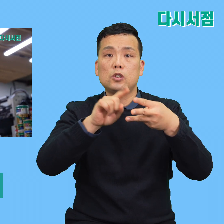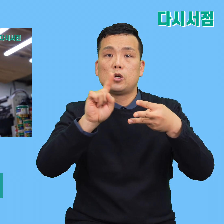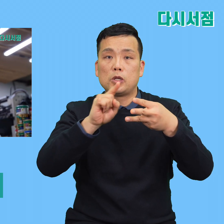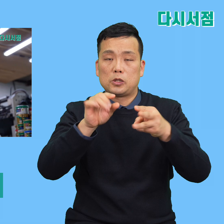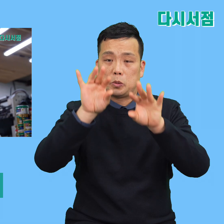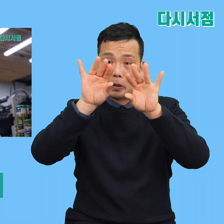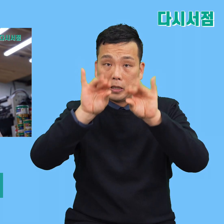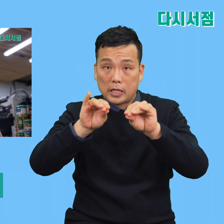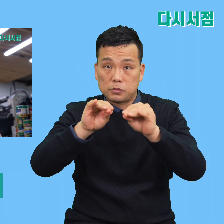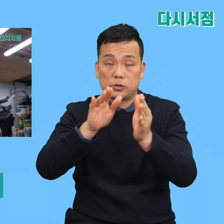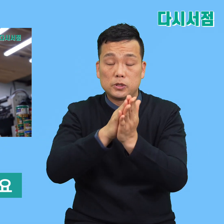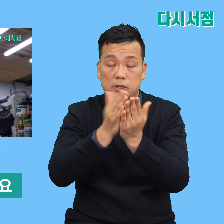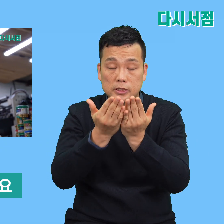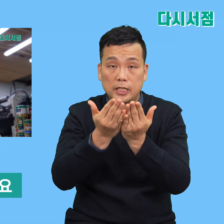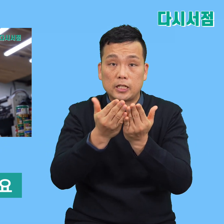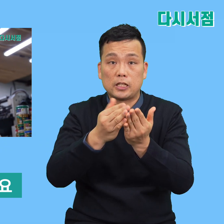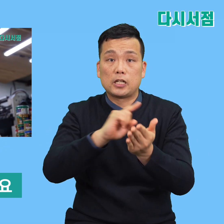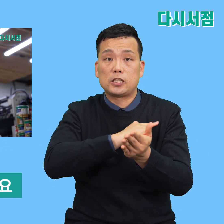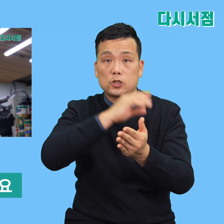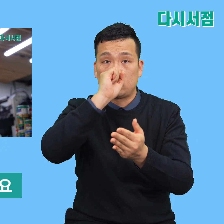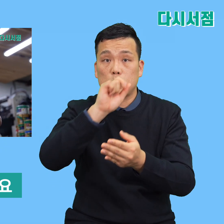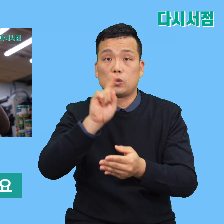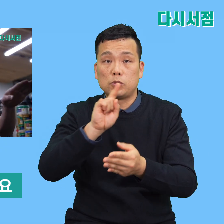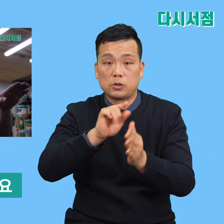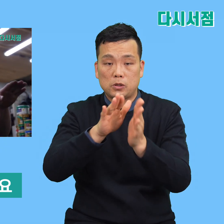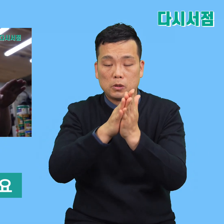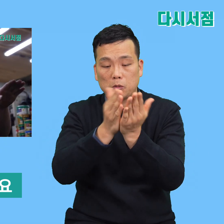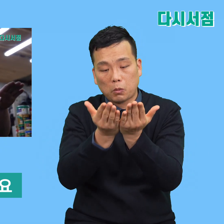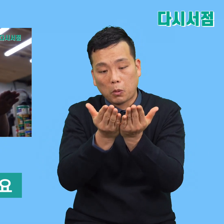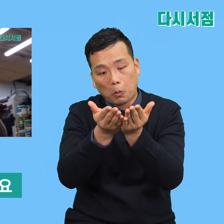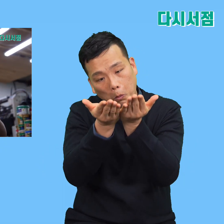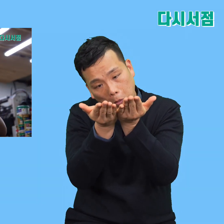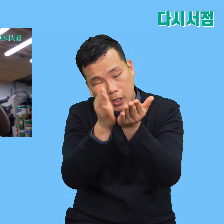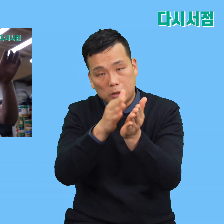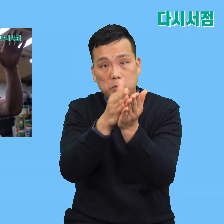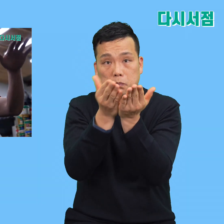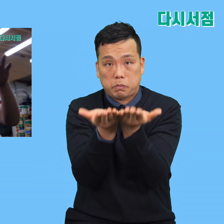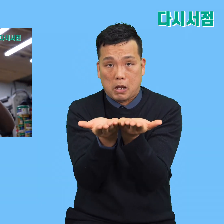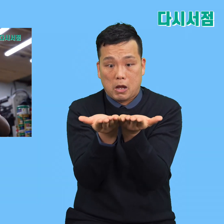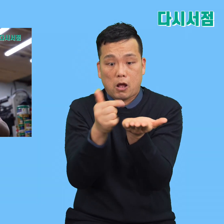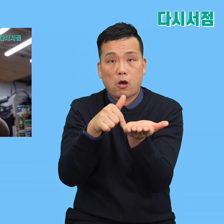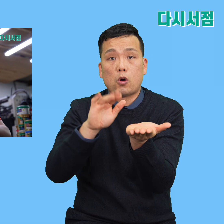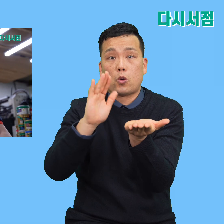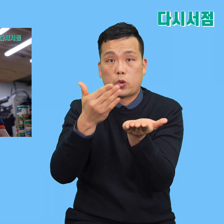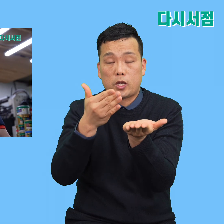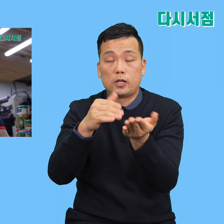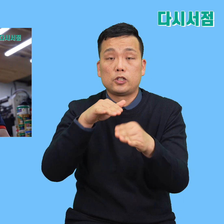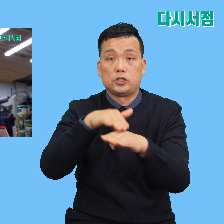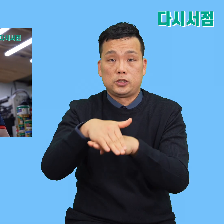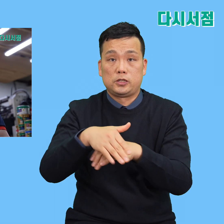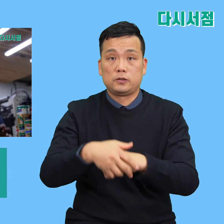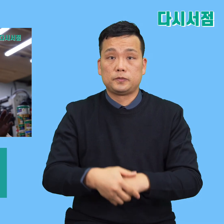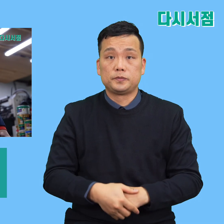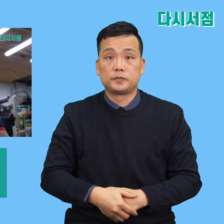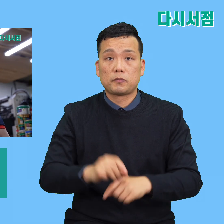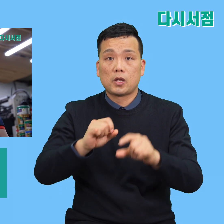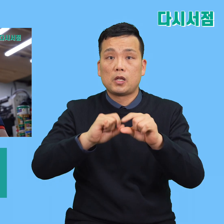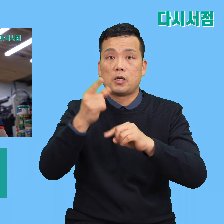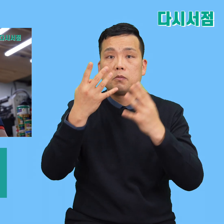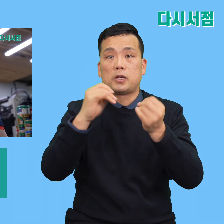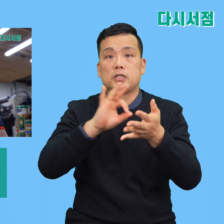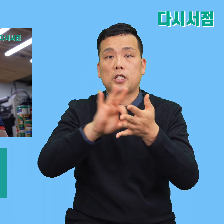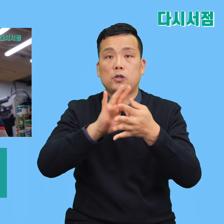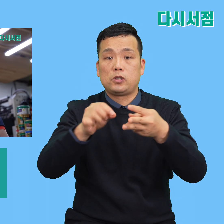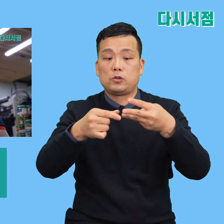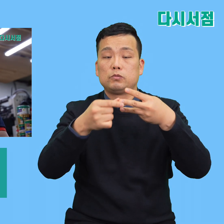그래갖고 중철은 이제 장점이 뭐냐면 이렇게 딱 펴지면 쫙 펴지는 거예요. 예. 그건 이제 그 철사로 박는 방식인데 대부분이 뭐